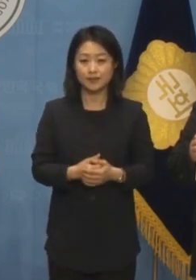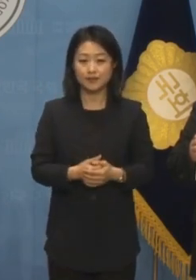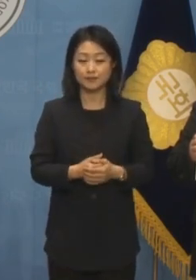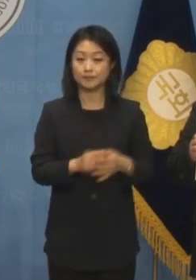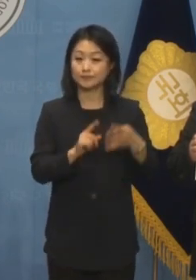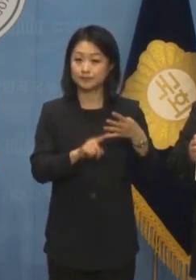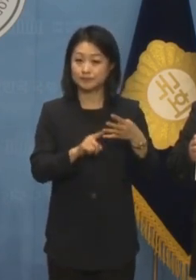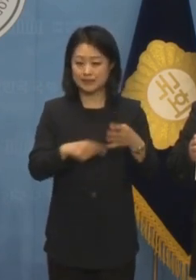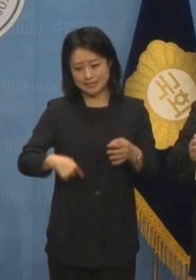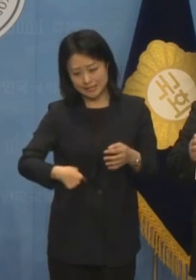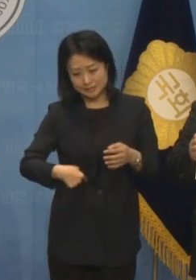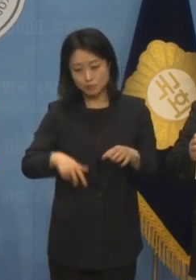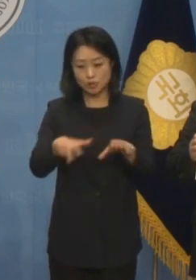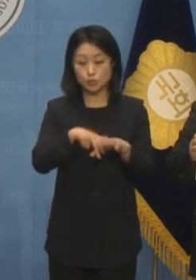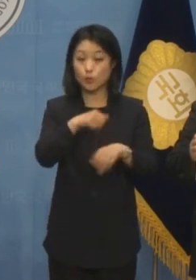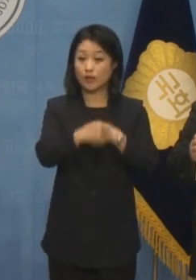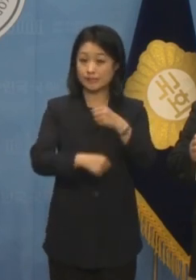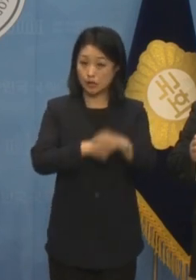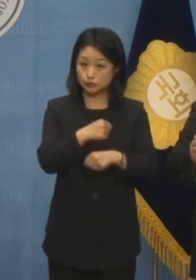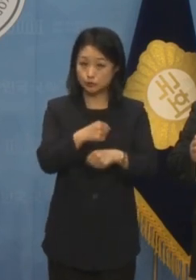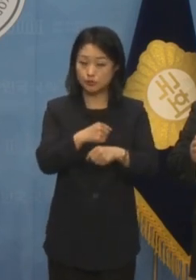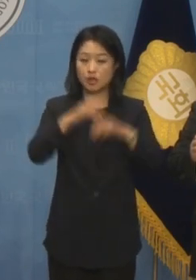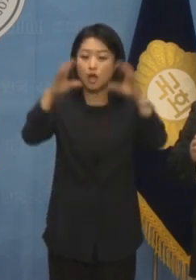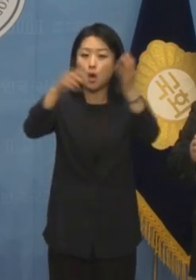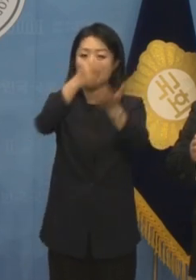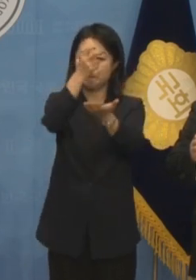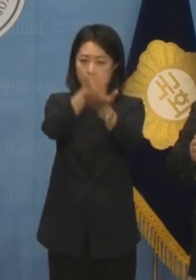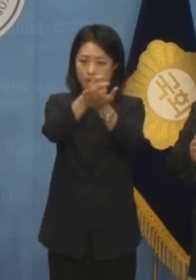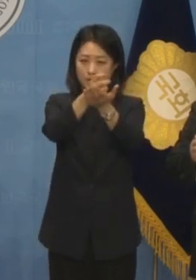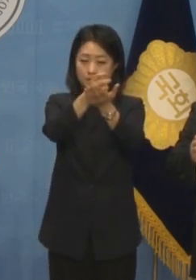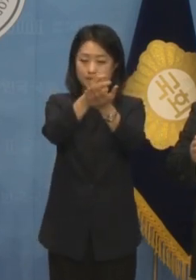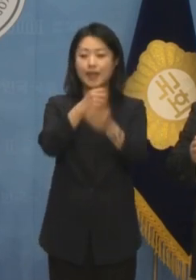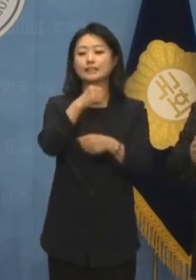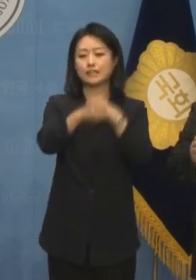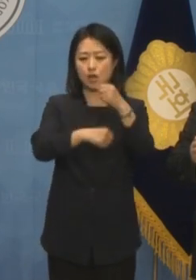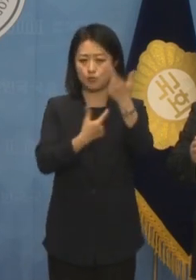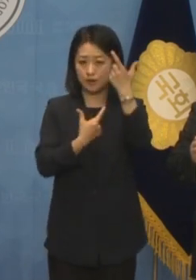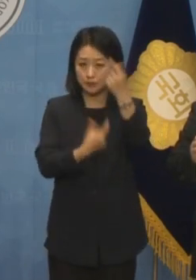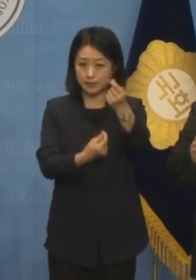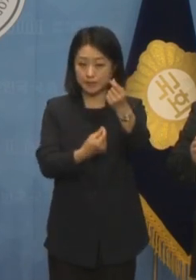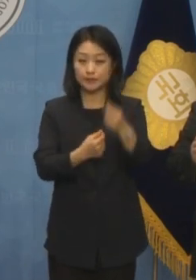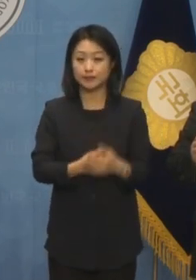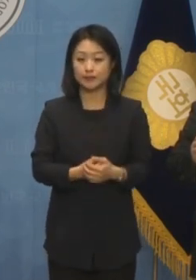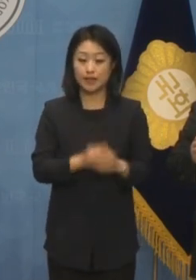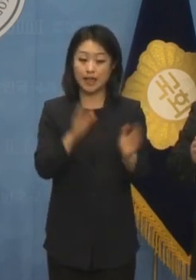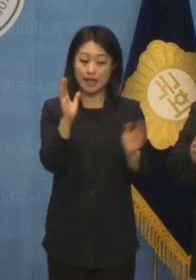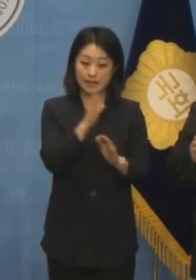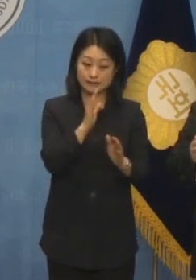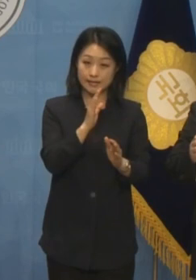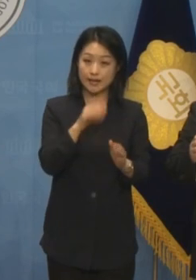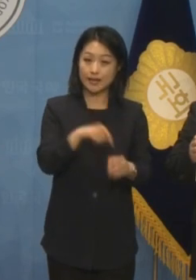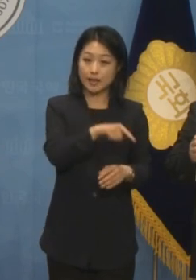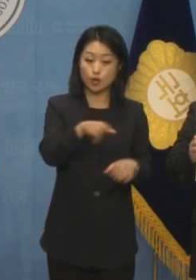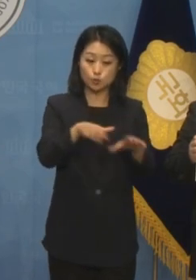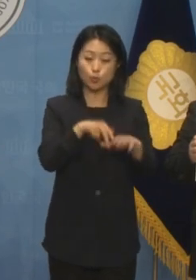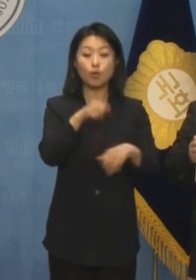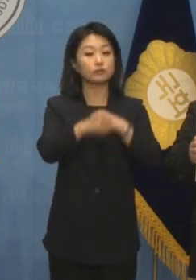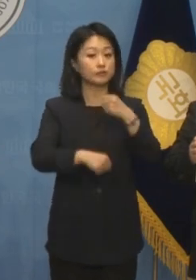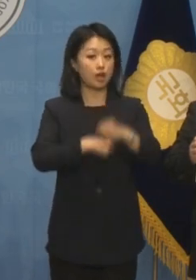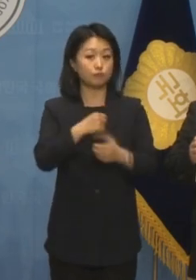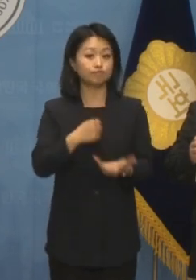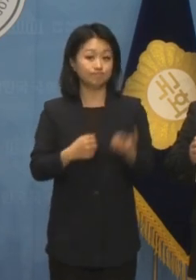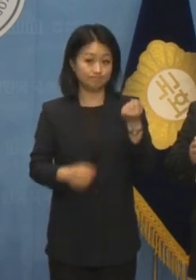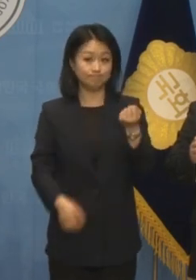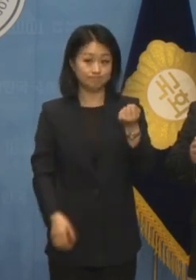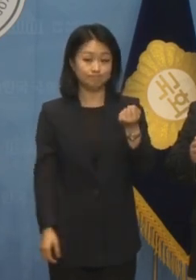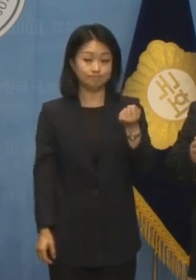넷째, 양심과 종교의 자유는 헌법에서 보장하고 있는 자유입니다. 학생들 또한 종교의 자유가